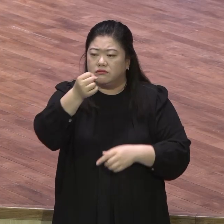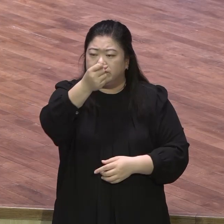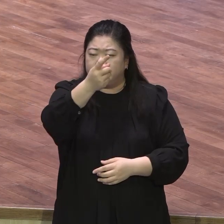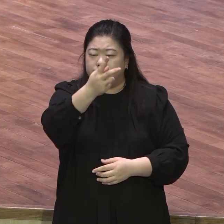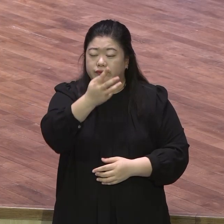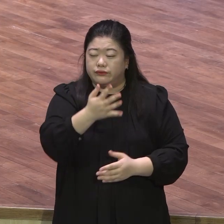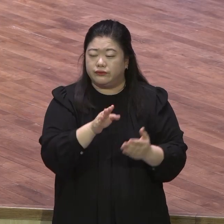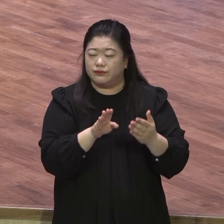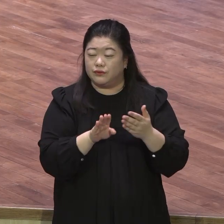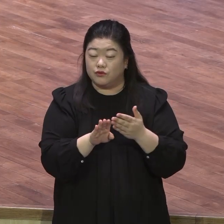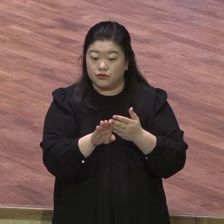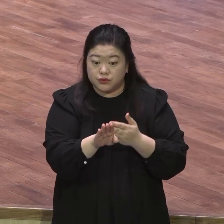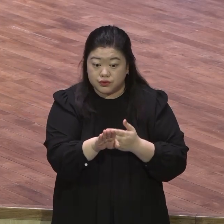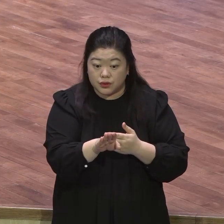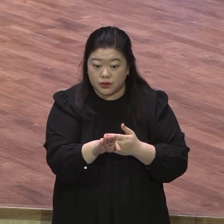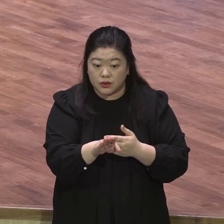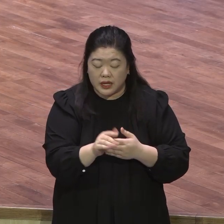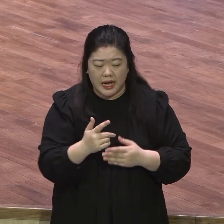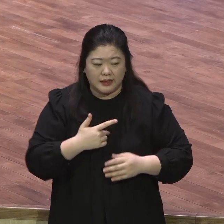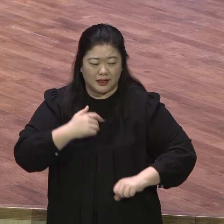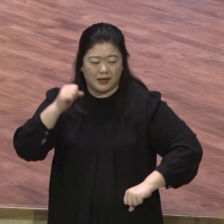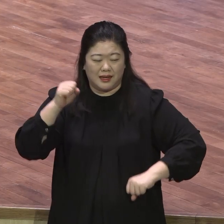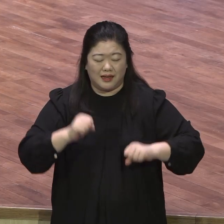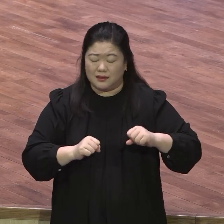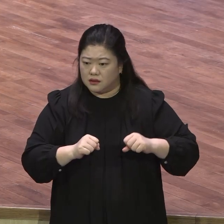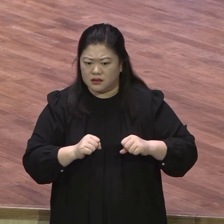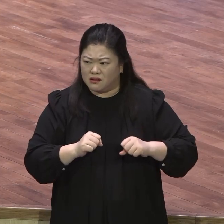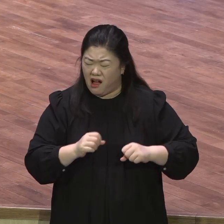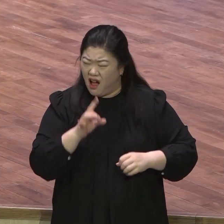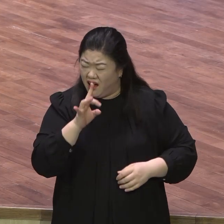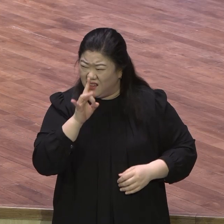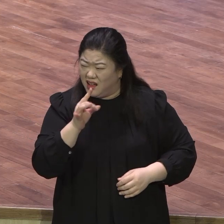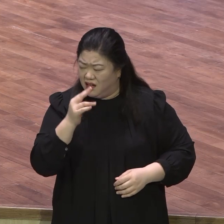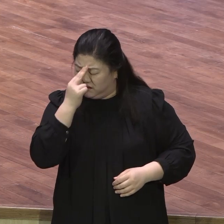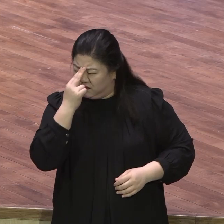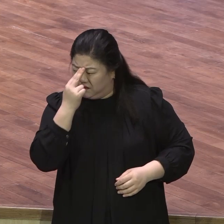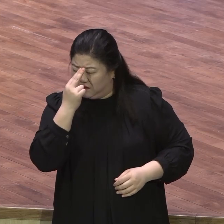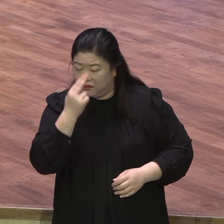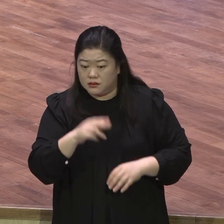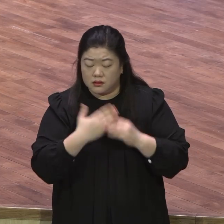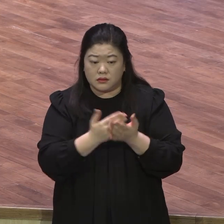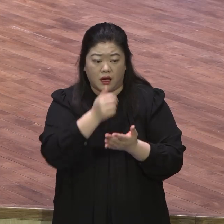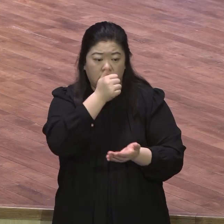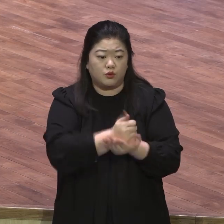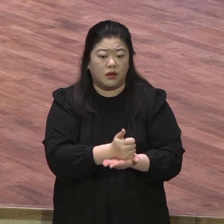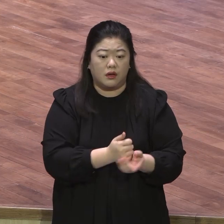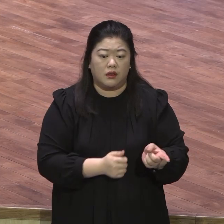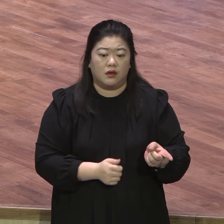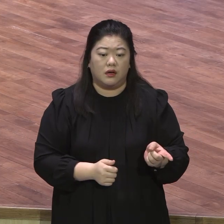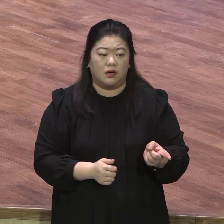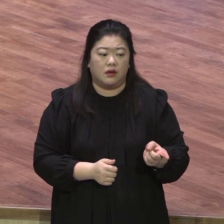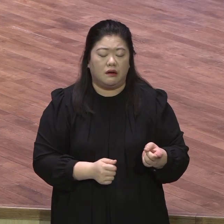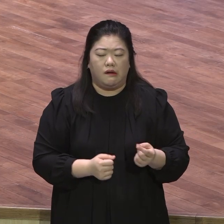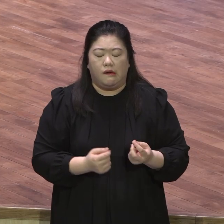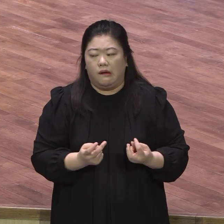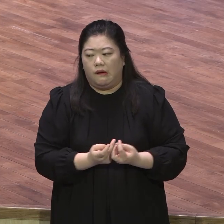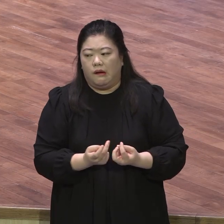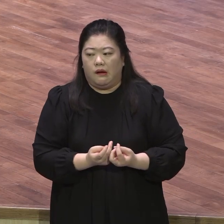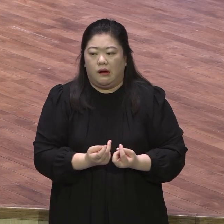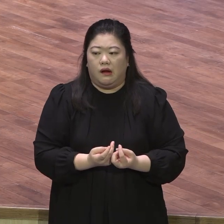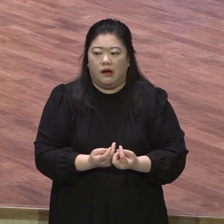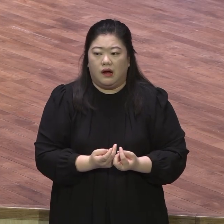죽어요. 그냥 다 지옥이에요. 그런데 율법은 깨닫는 기능만 있지만